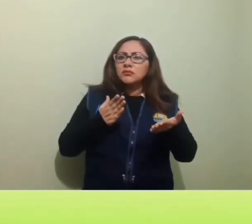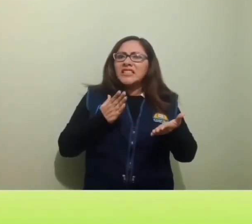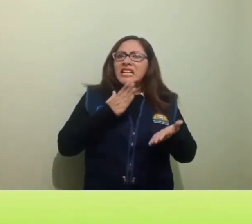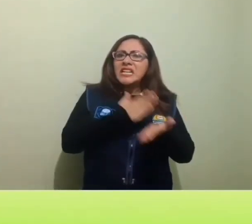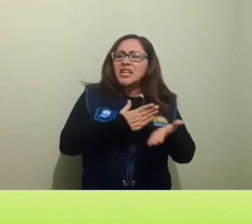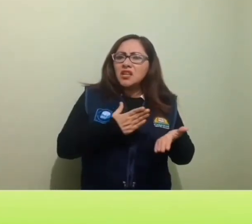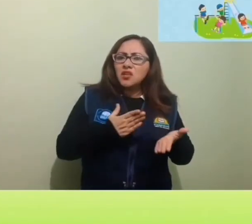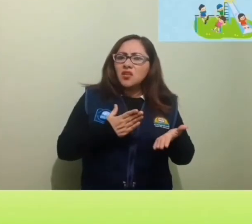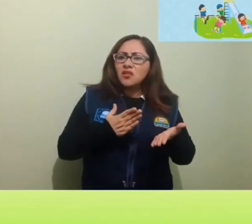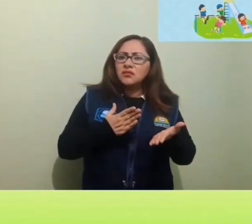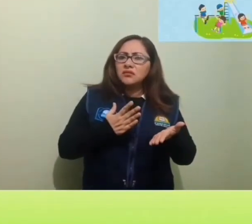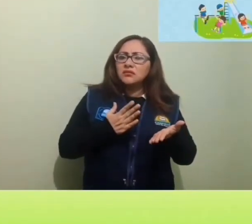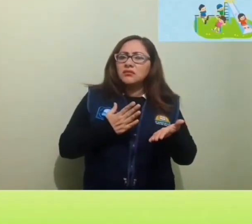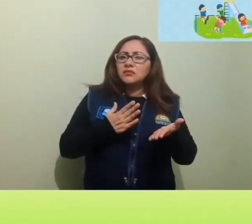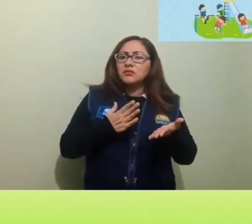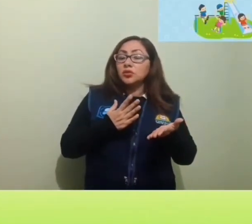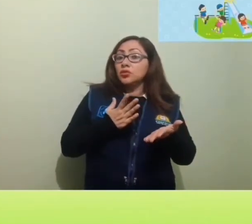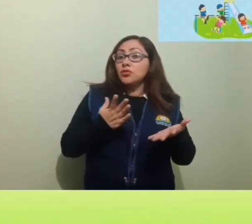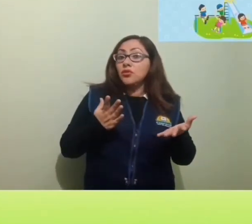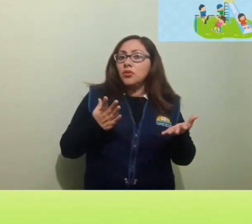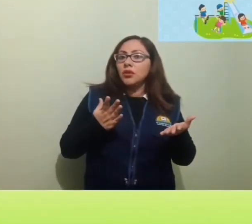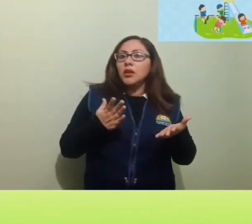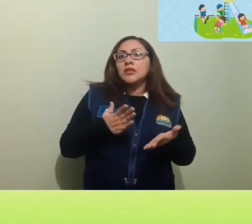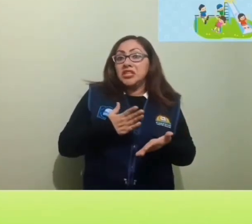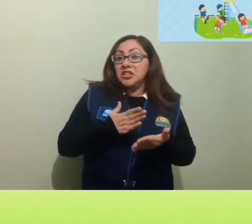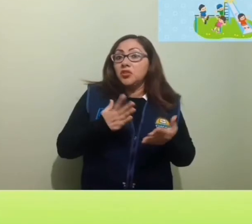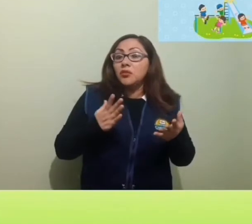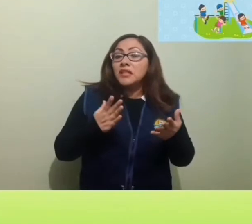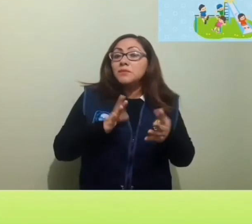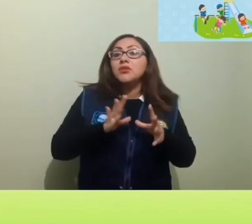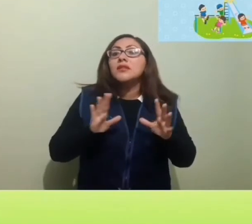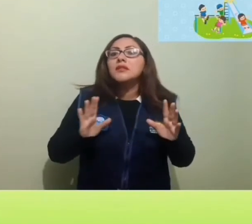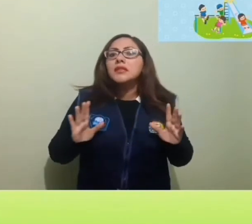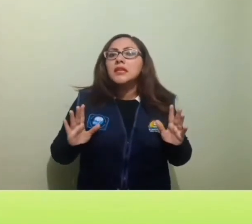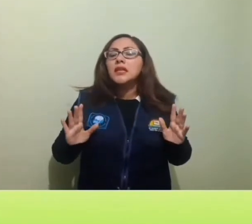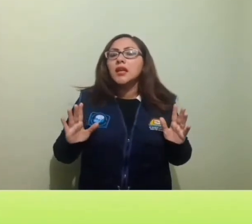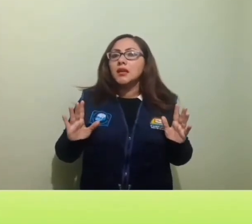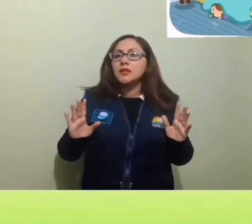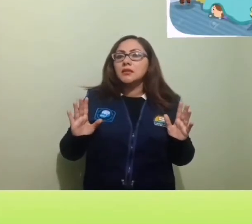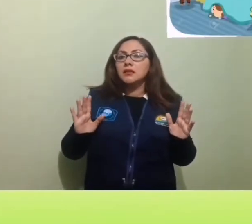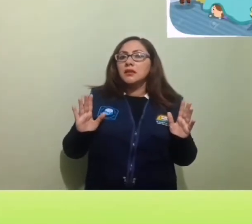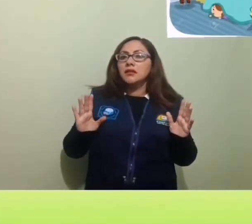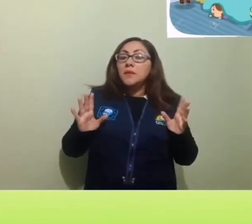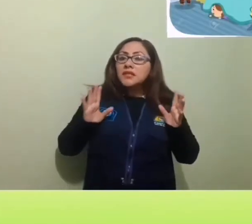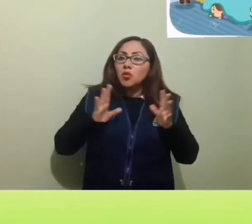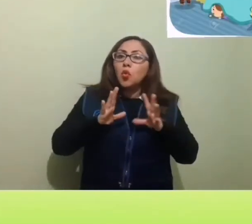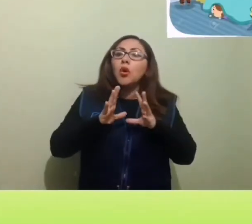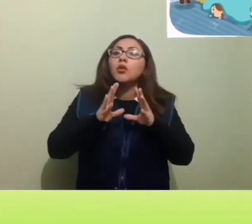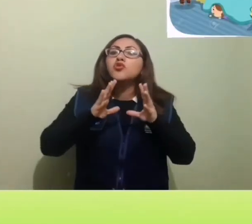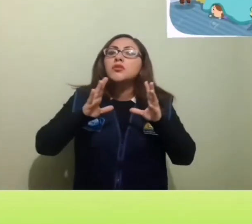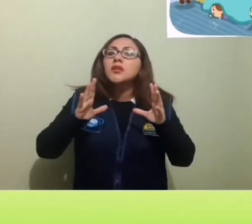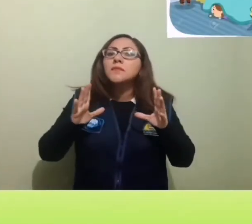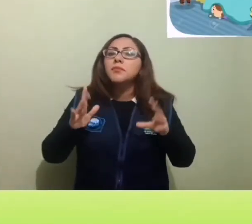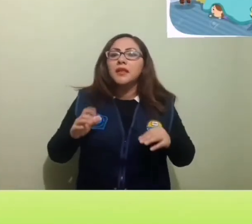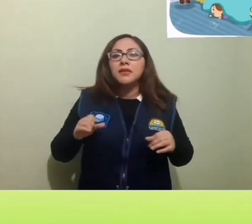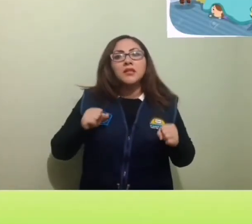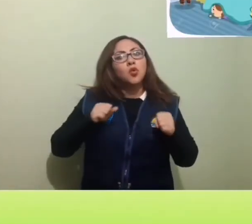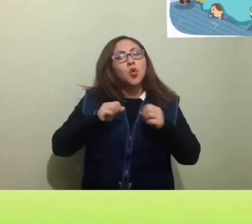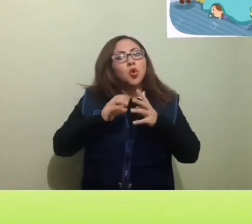¿Rígido? No Tiene normas Pero sencillas Debe ser un juego simple Debe ser un juego